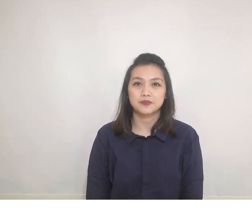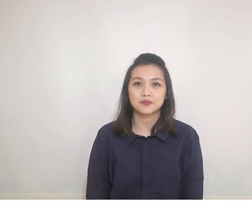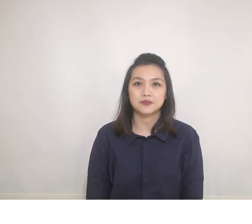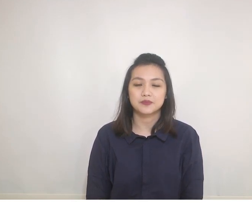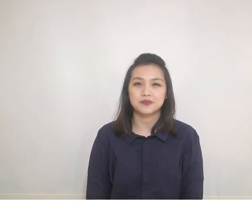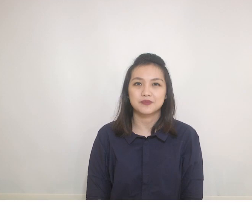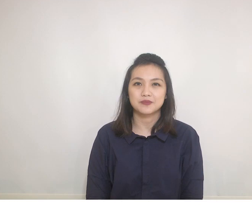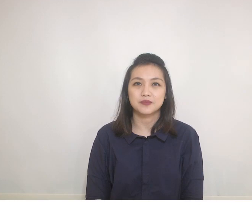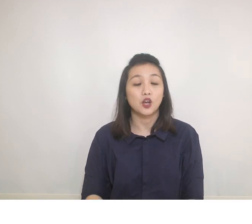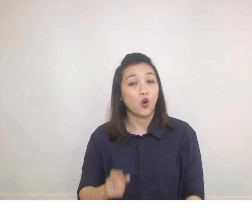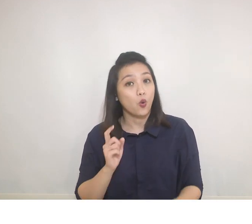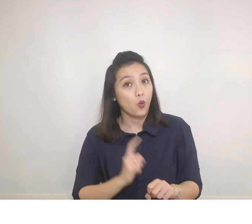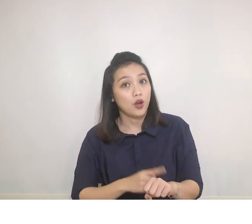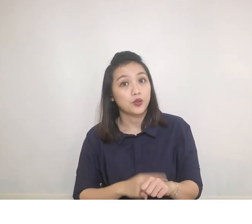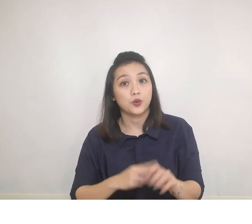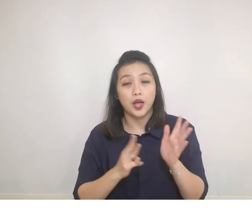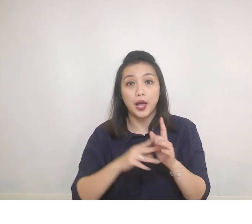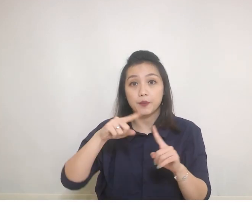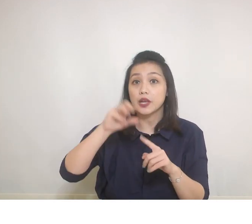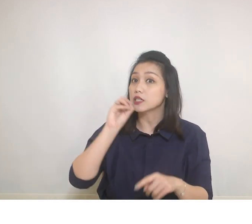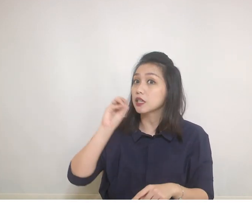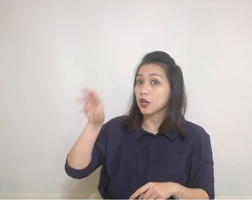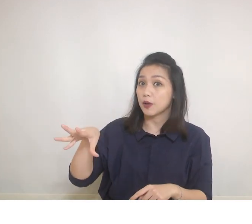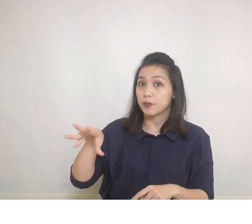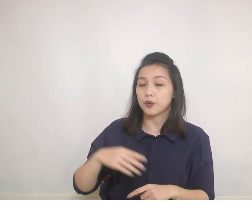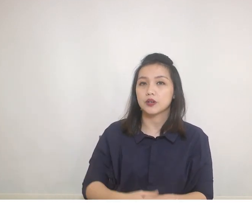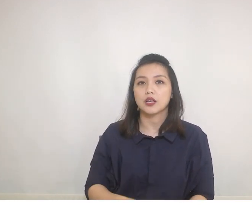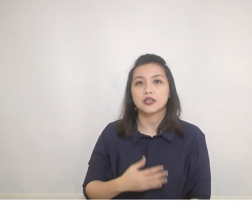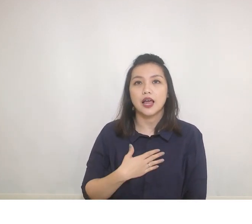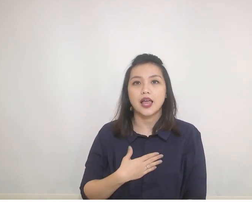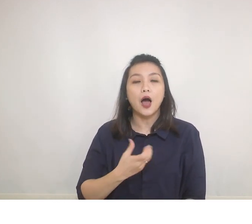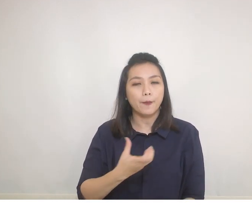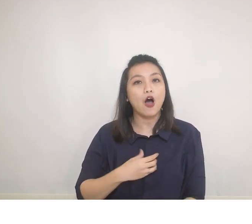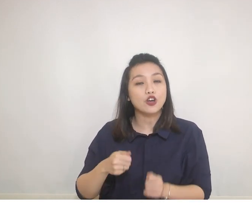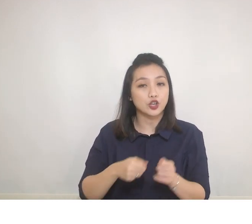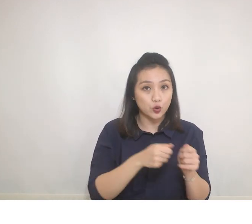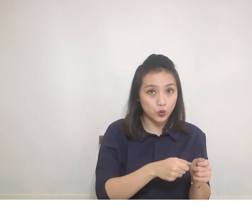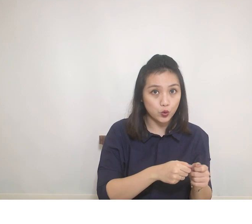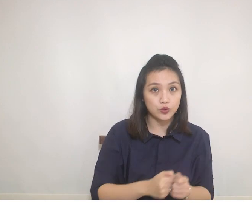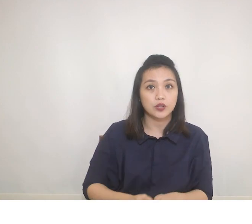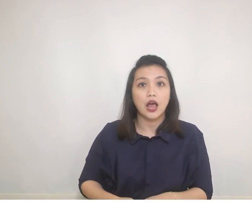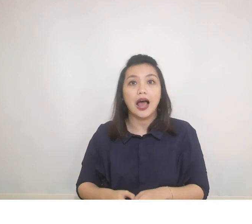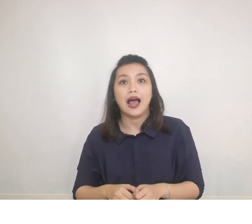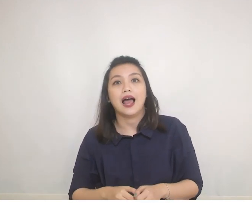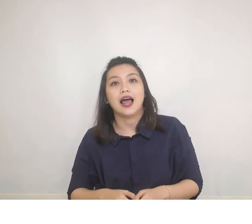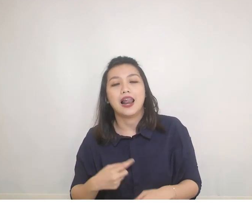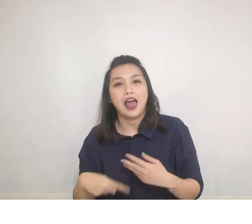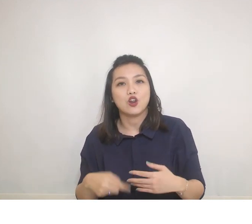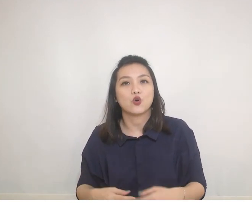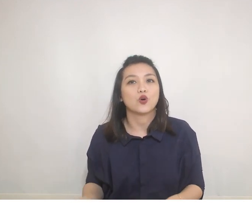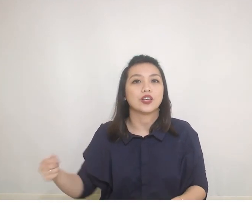ada, sudah. Enggak usah mikir ikut MT, lah gituin. Tapi Tuhan itu baik, saya memang ada kepinginan dalam hati.